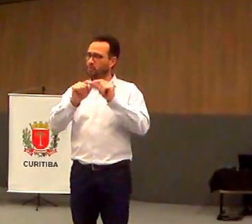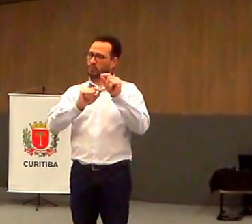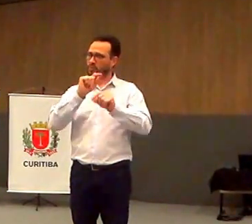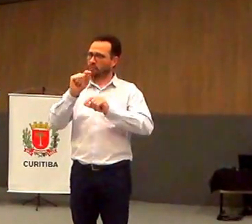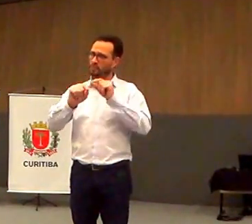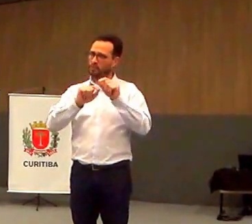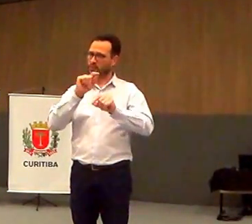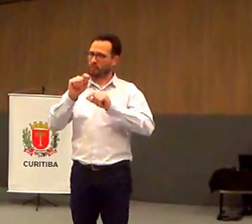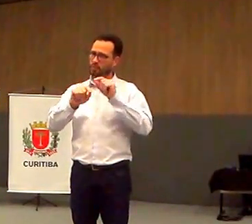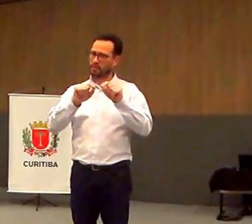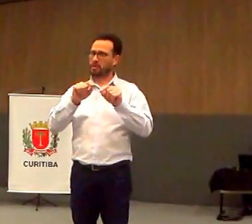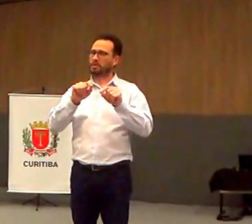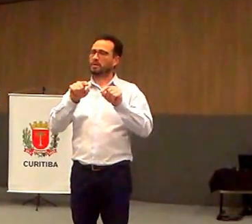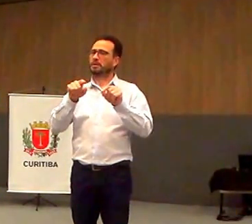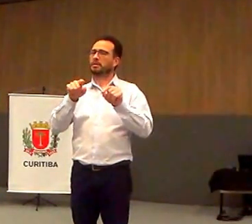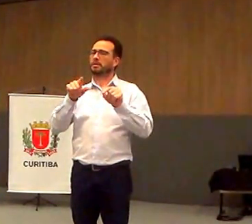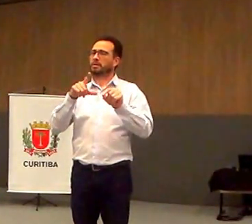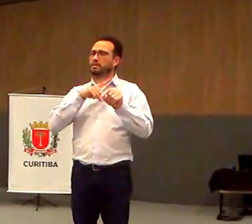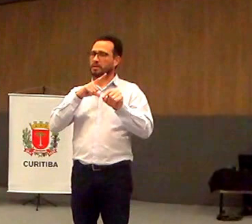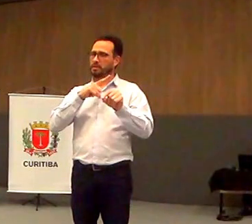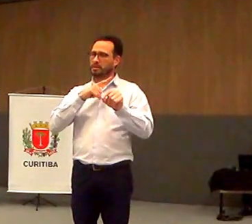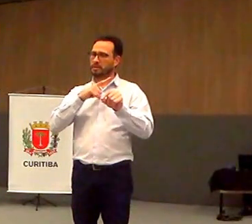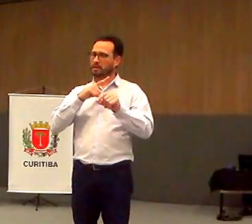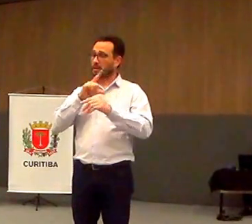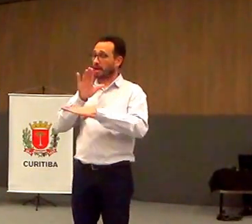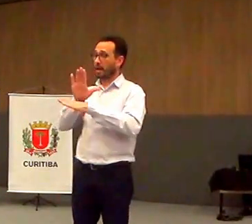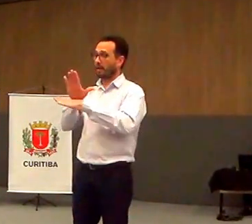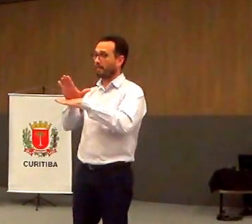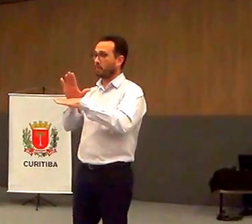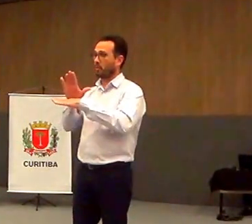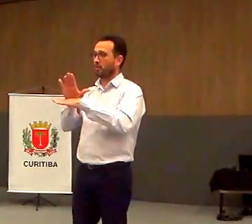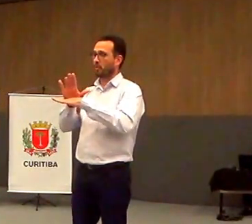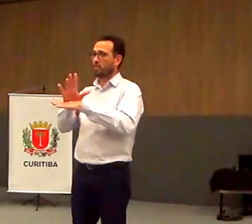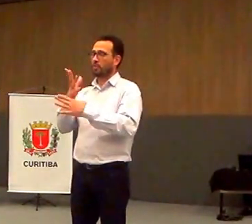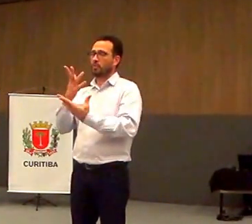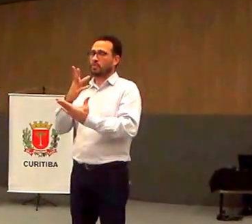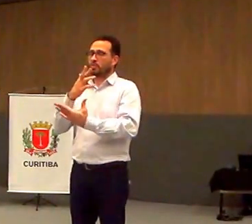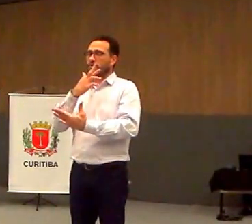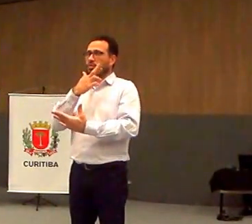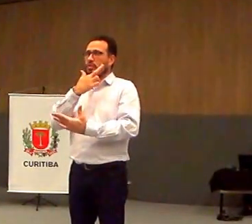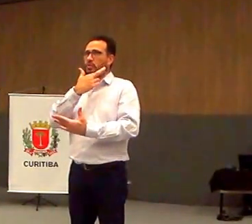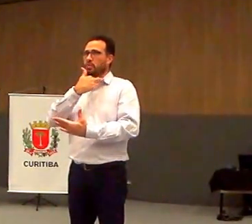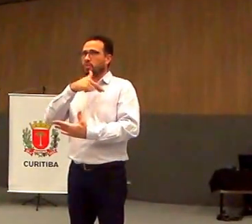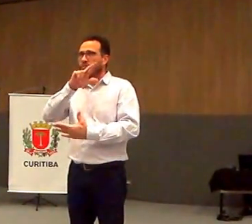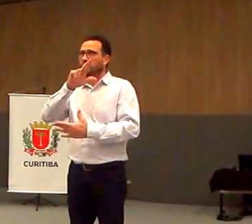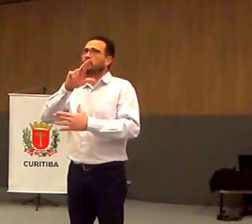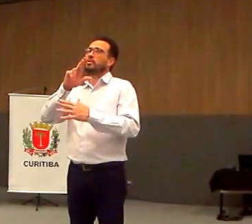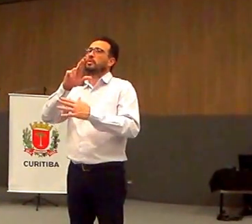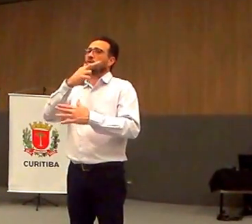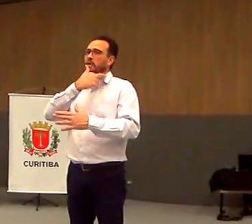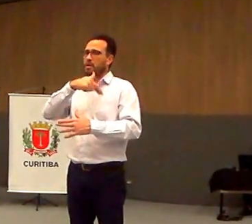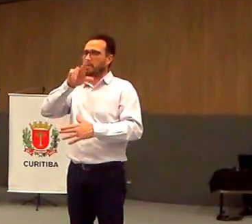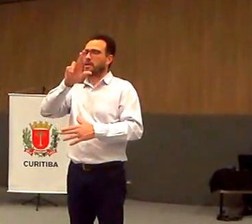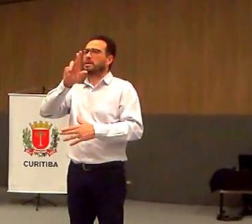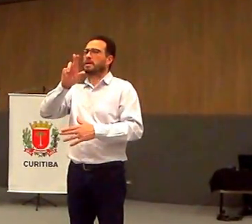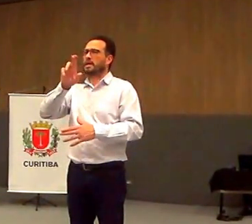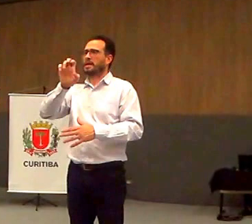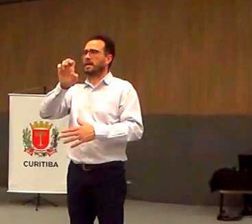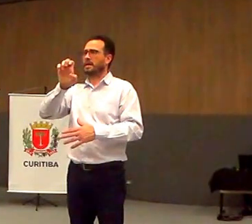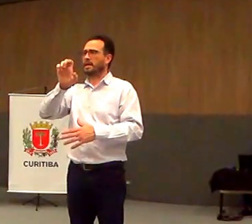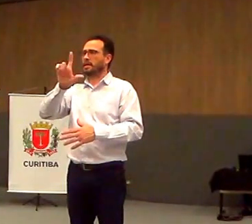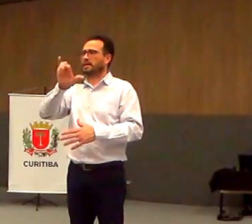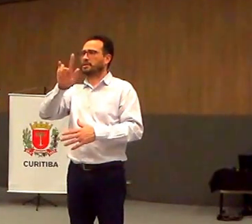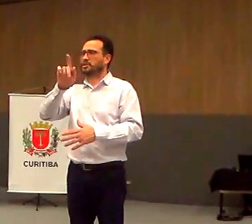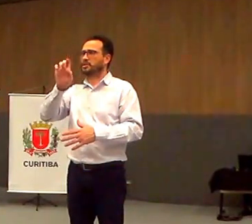a formação da rede de apoio à pessoa idosa da comunidade. Como articular-se com outros serviços e setores para conseguir melhoras